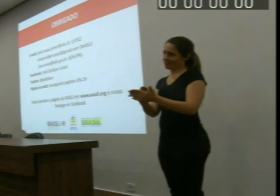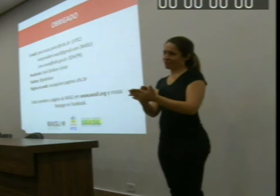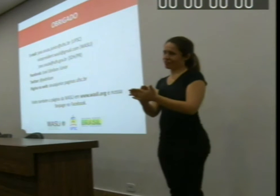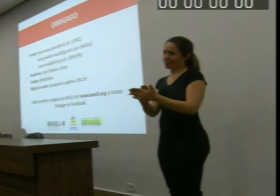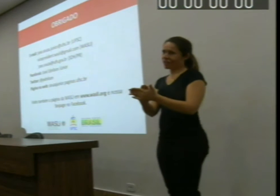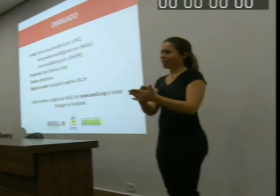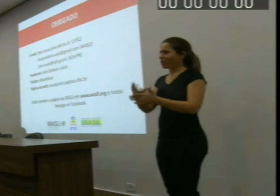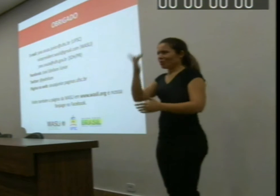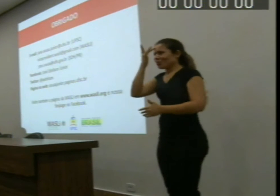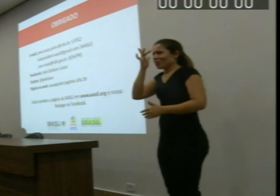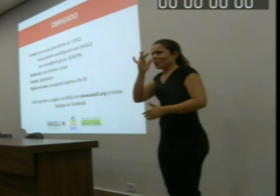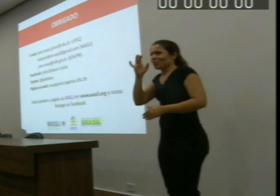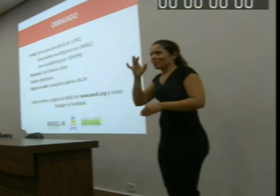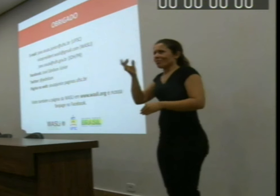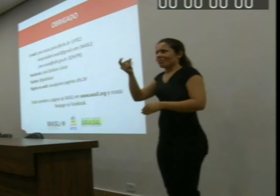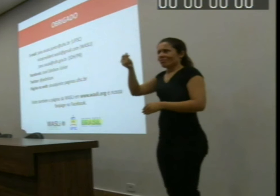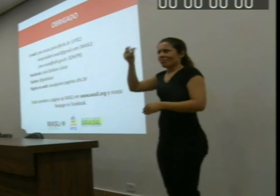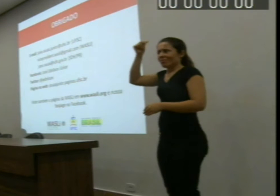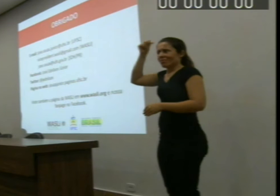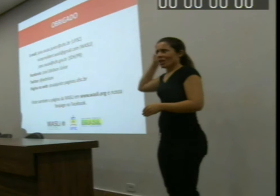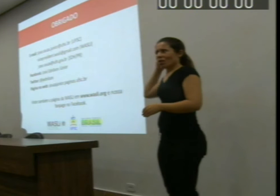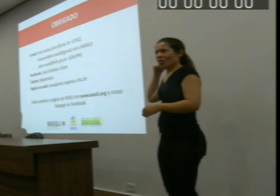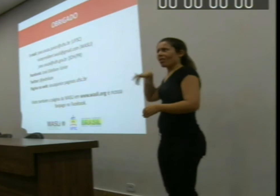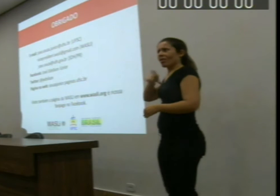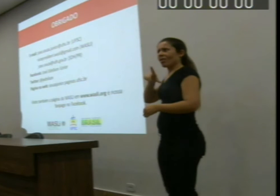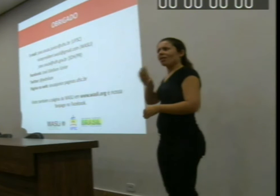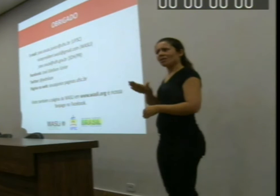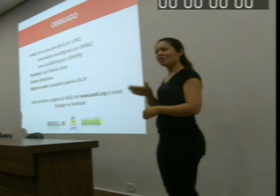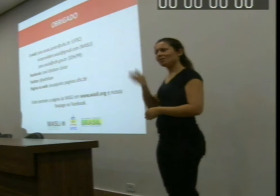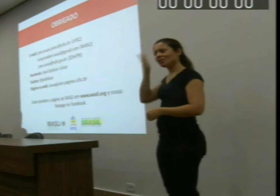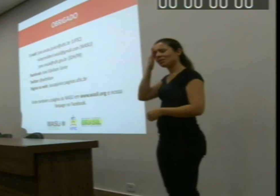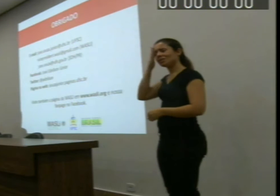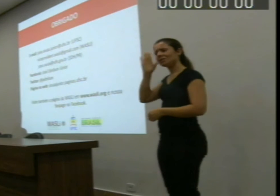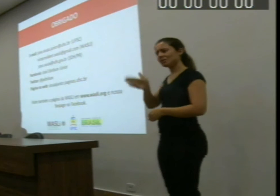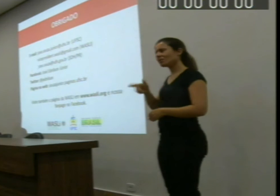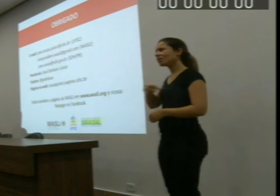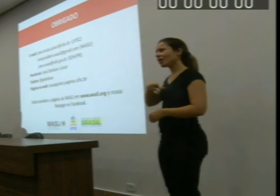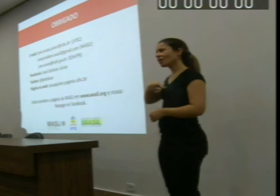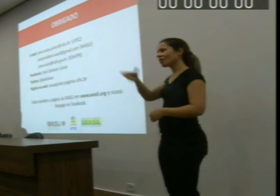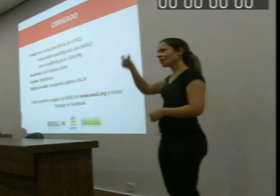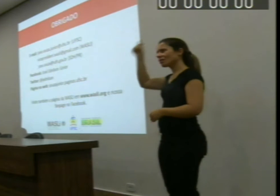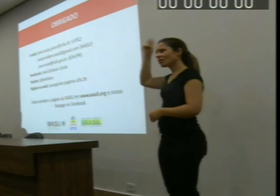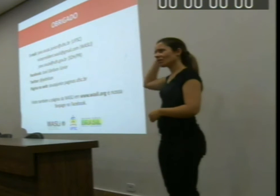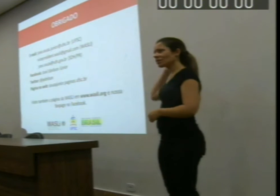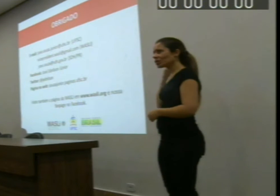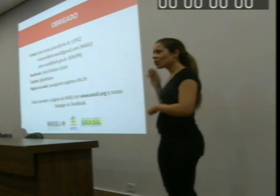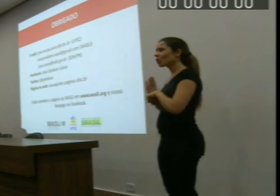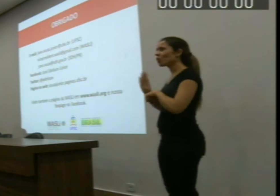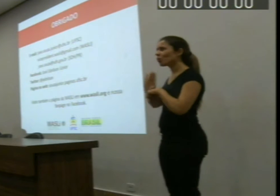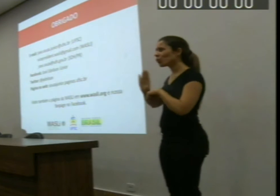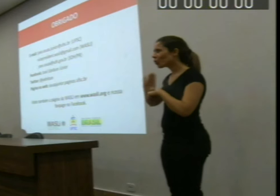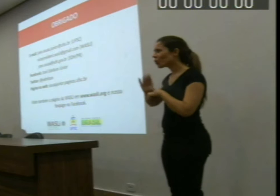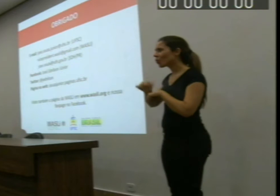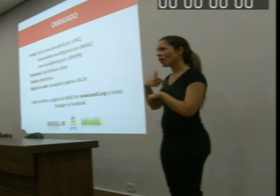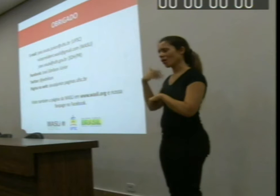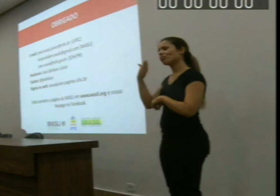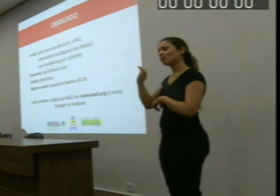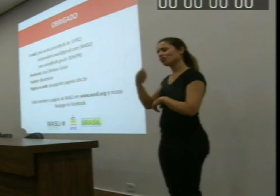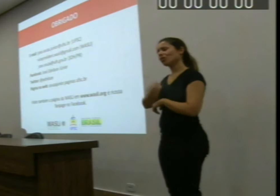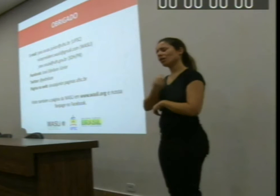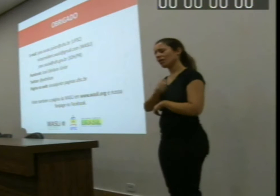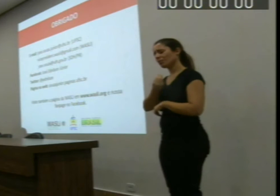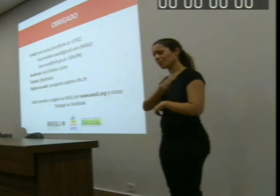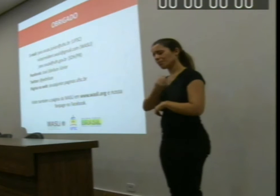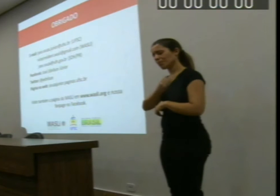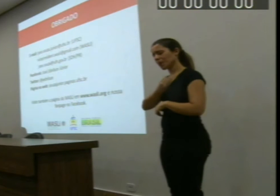educação onde os intérpretes uc mas eu lembro mas já teve eu sei que já teve tá eu não tô dizendo que nunca teve já teve que eu já participei inclusive